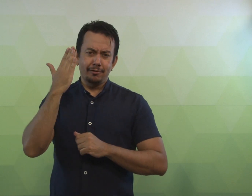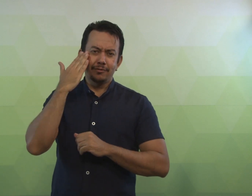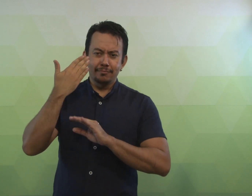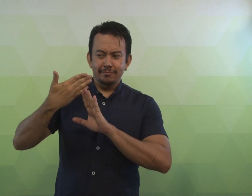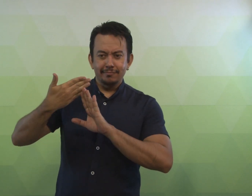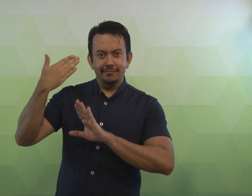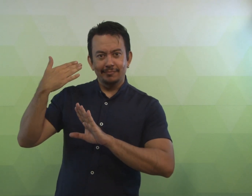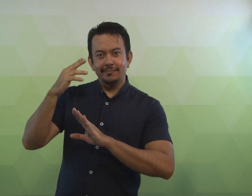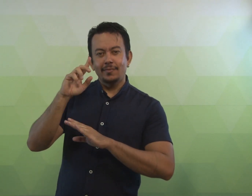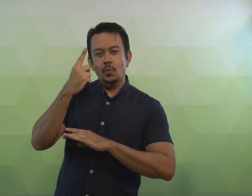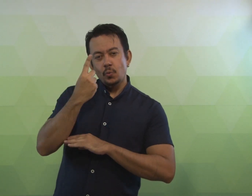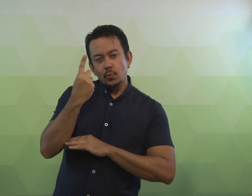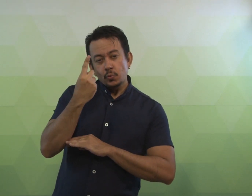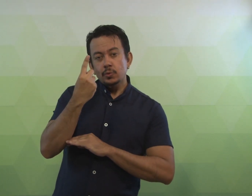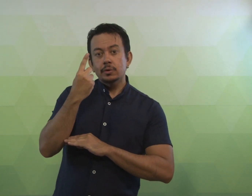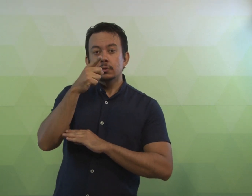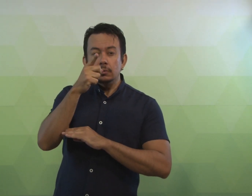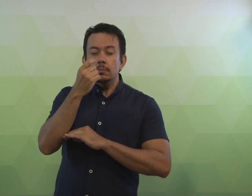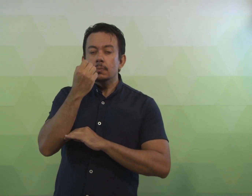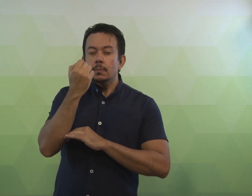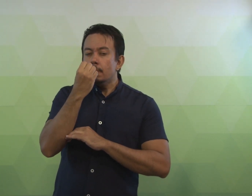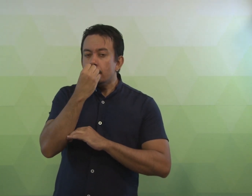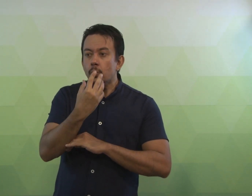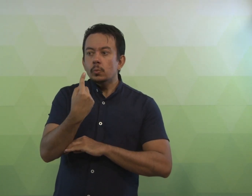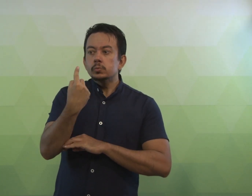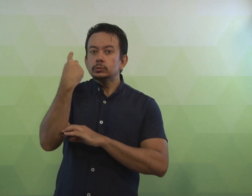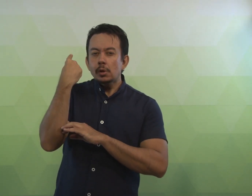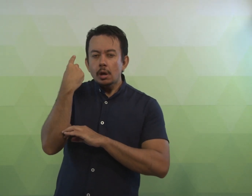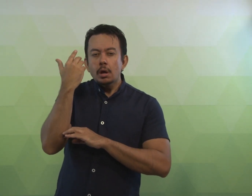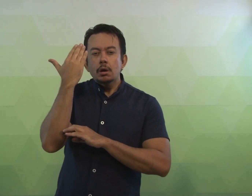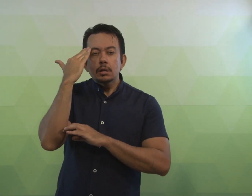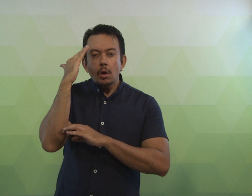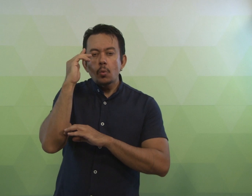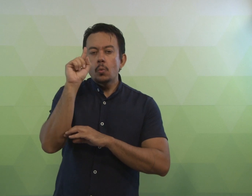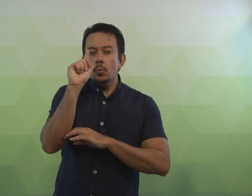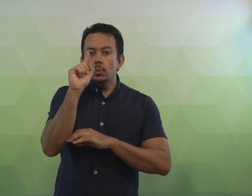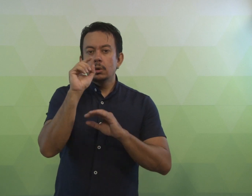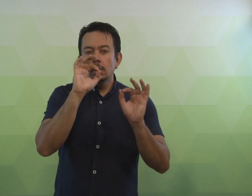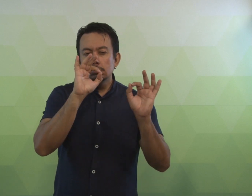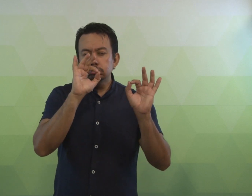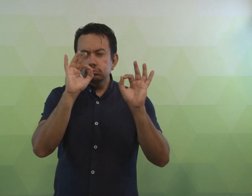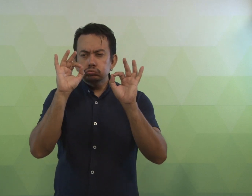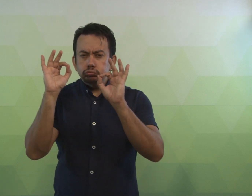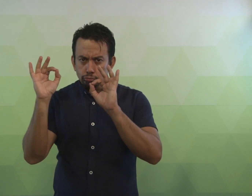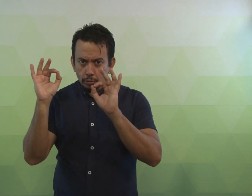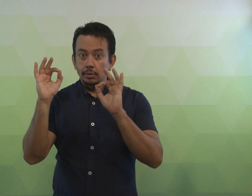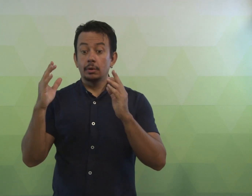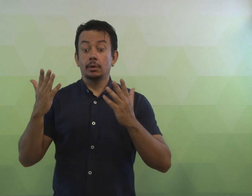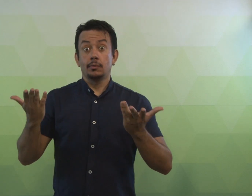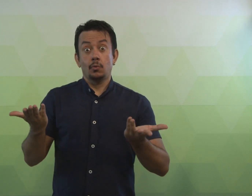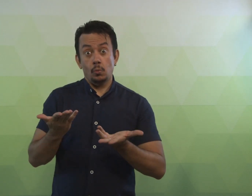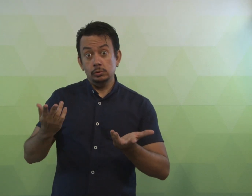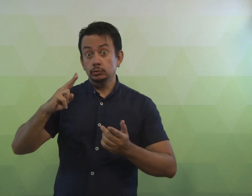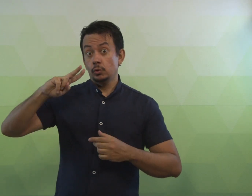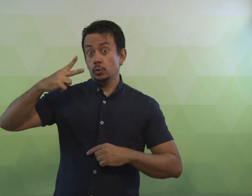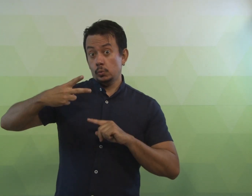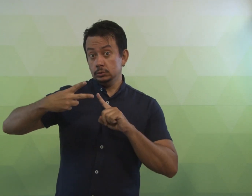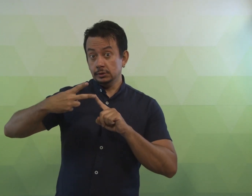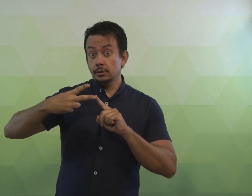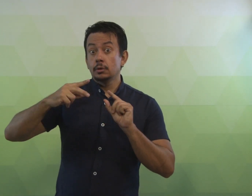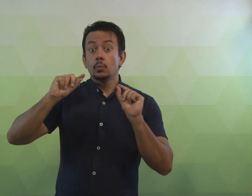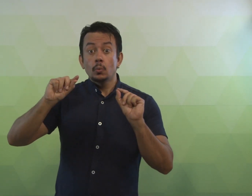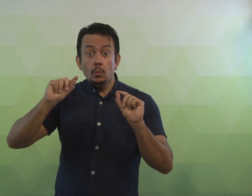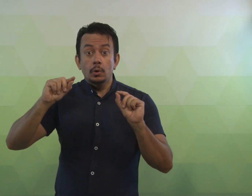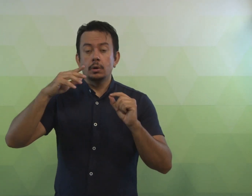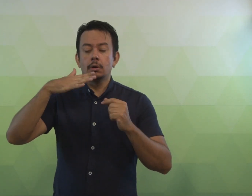2. Eu espero que vocês já tenham estudado a unidade 1 e compreendido tudo o que foi